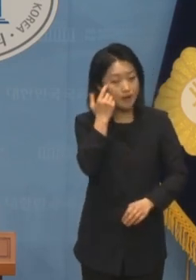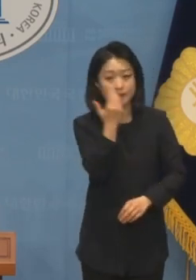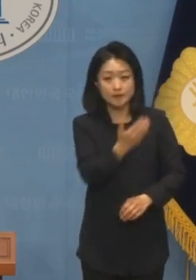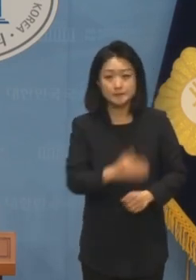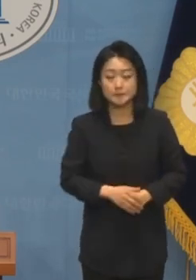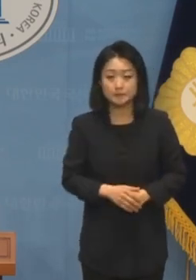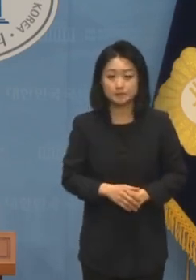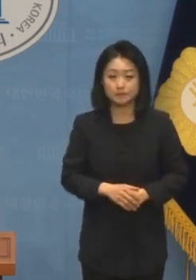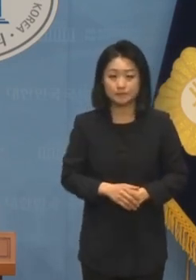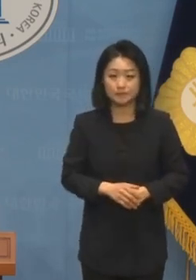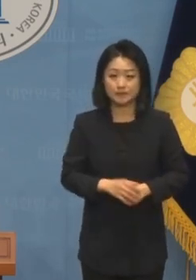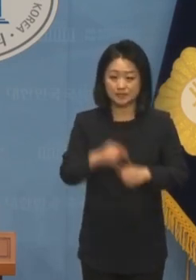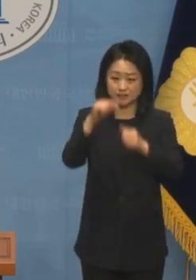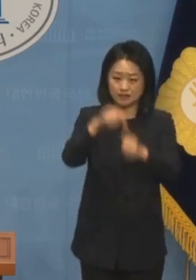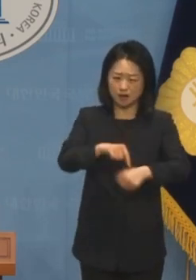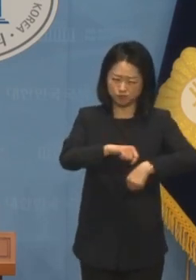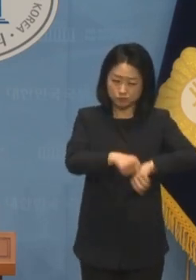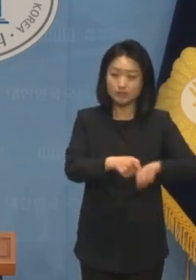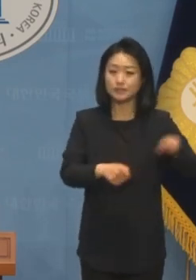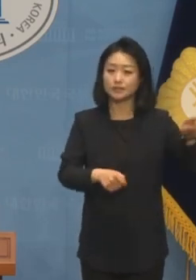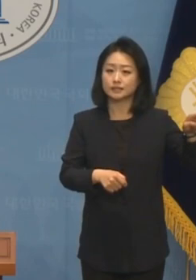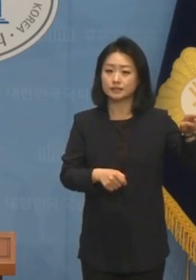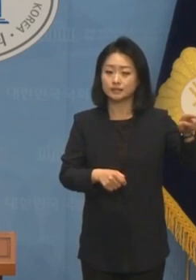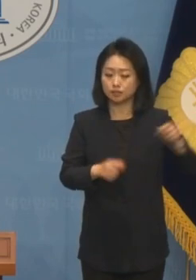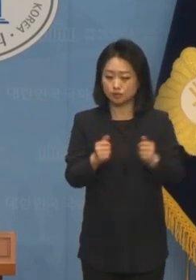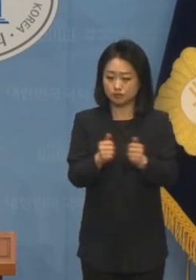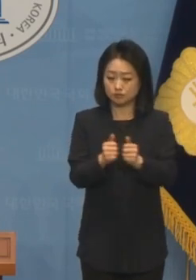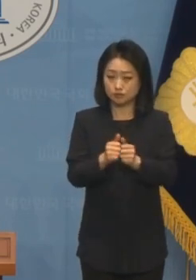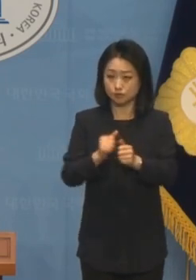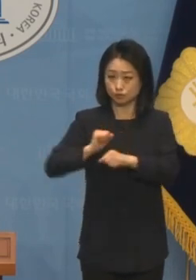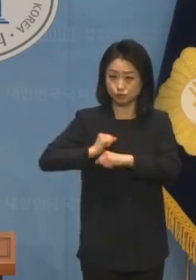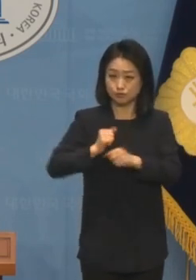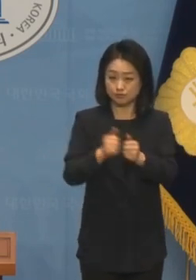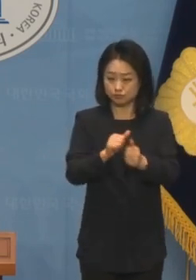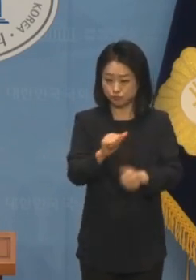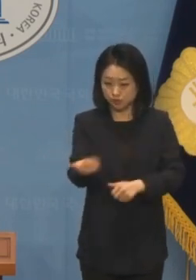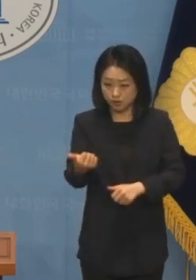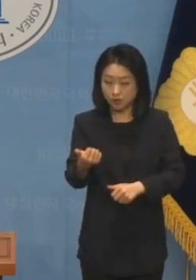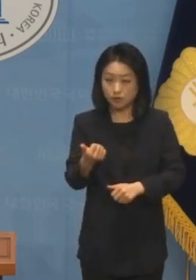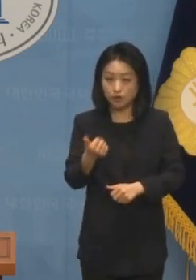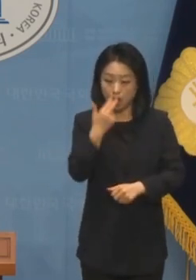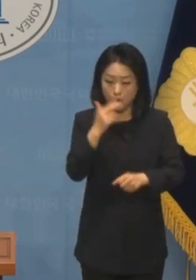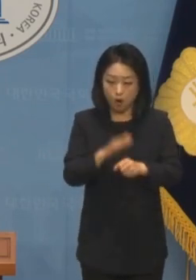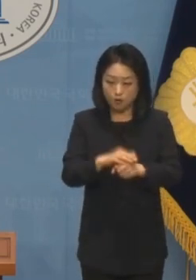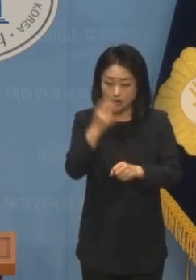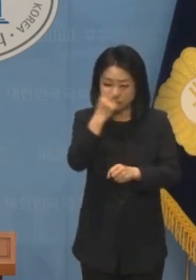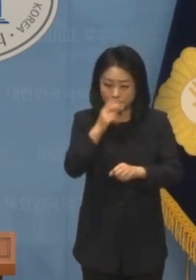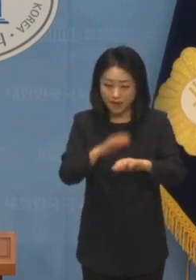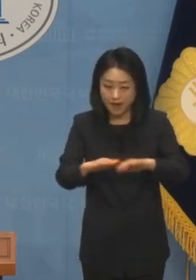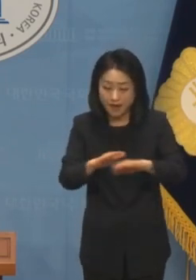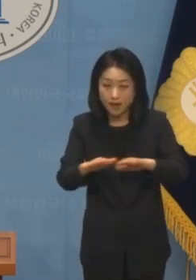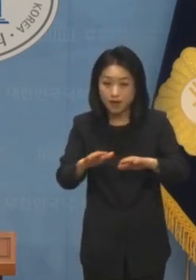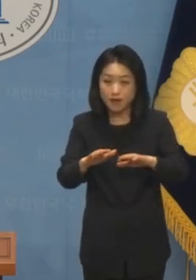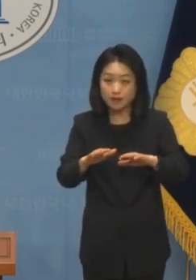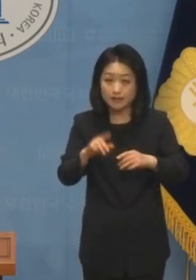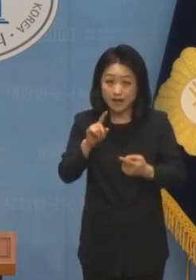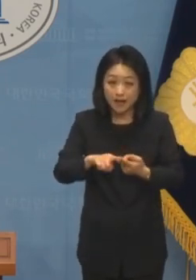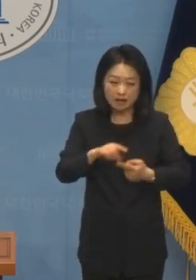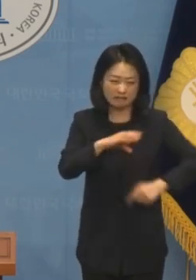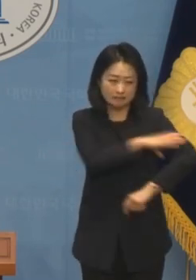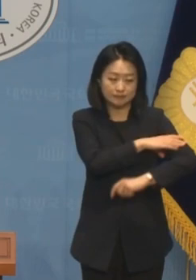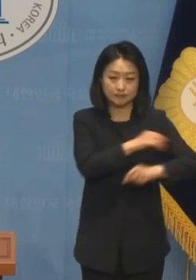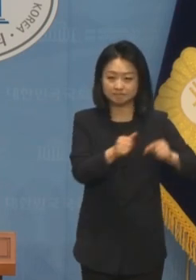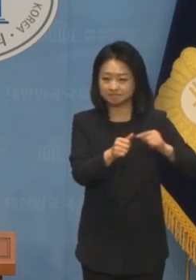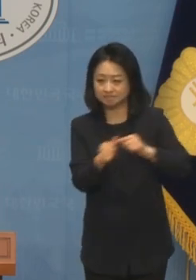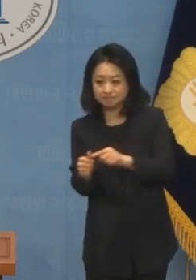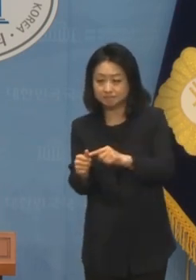무리한 지시로 병사가 목숨을 잃게 만든 것도 모자라 억울함을 풀려고 한 수사를 권력으로 짓밟고 외압을 밝히기